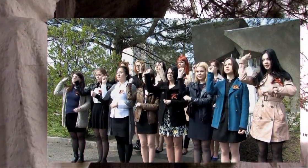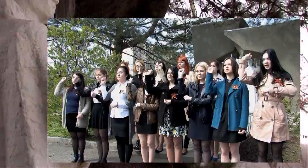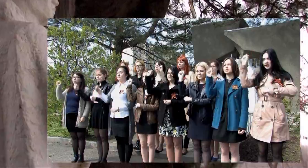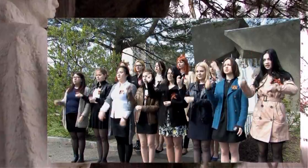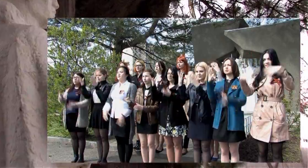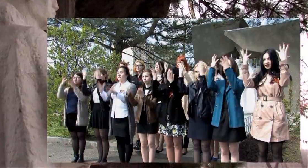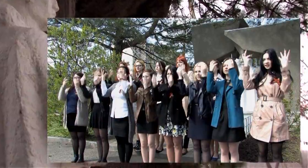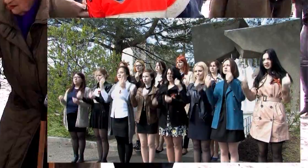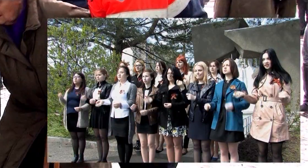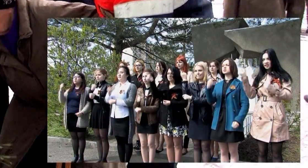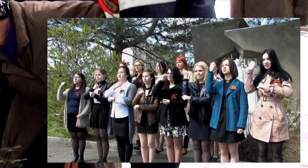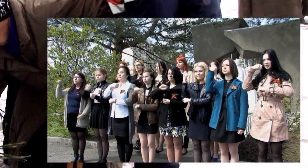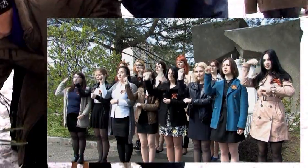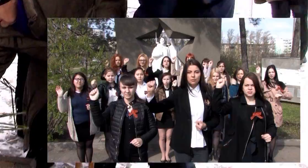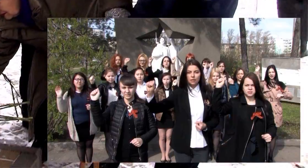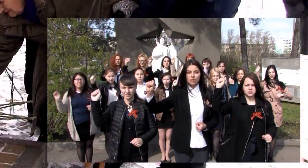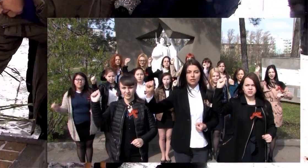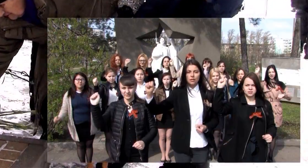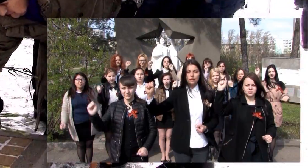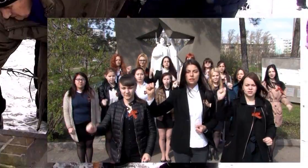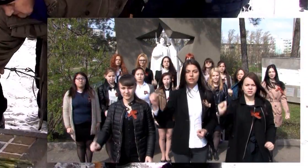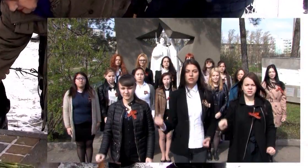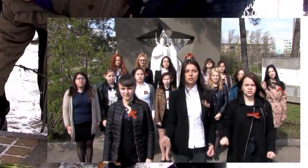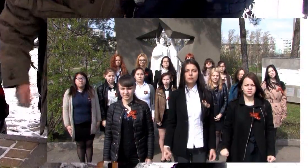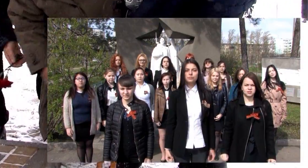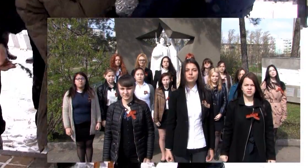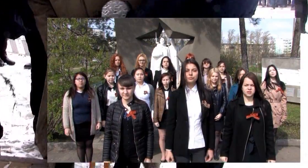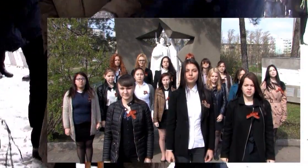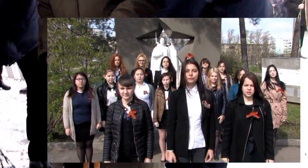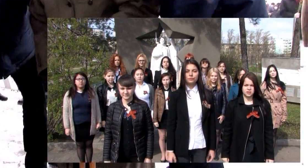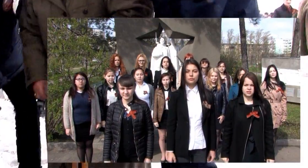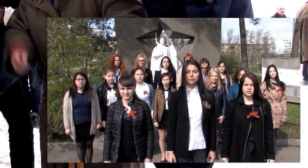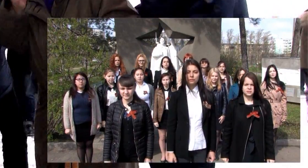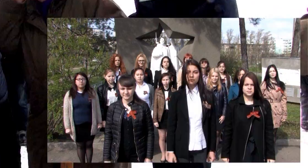День победы, день победы.